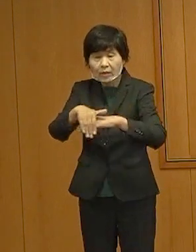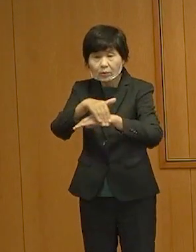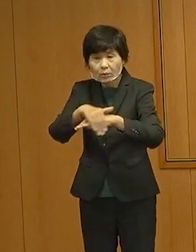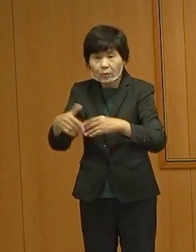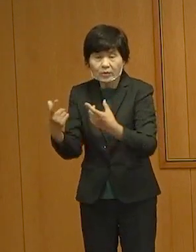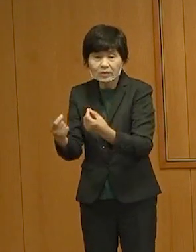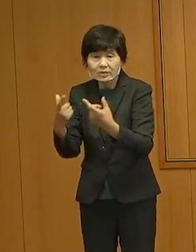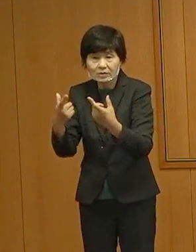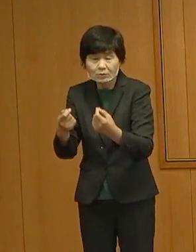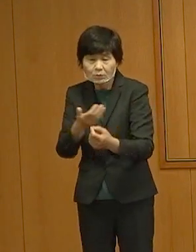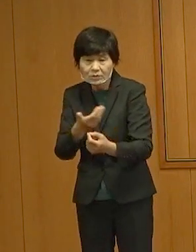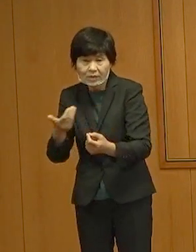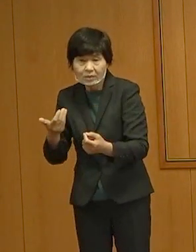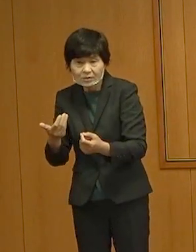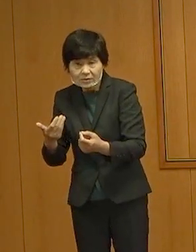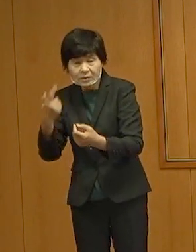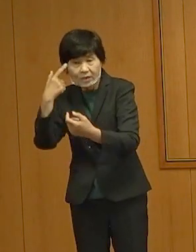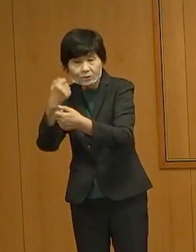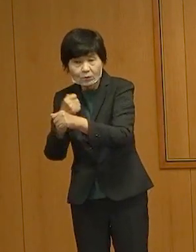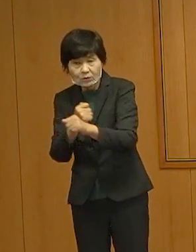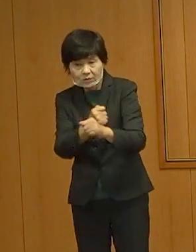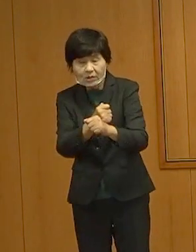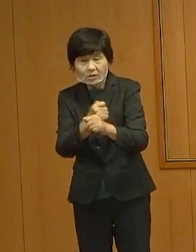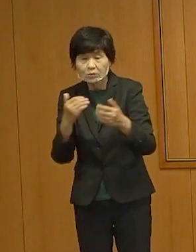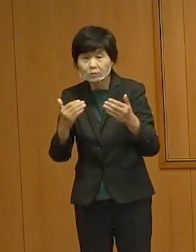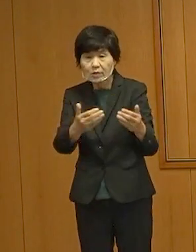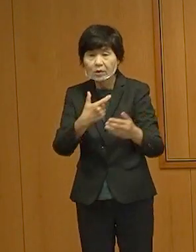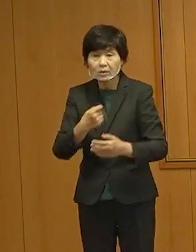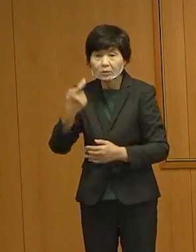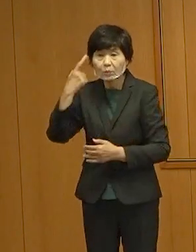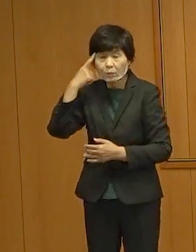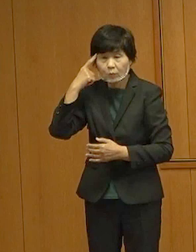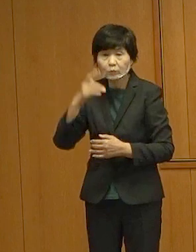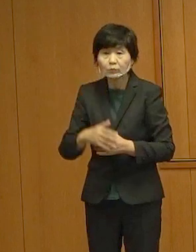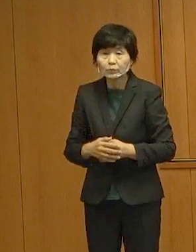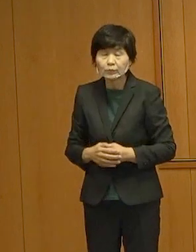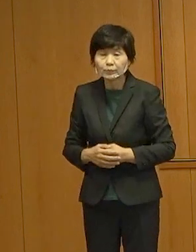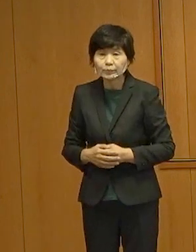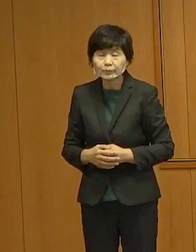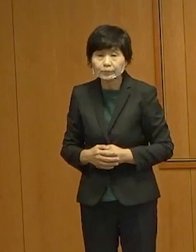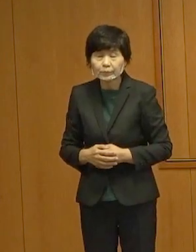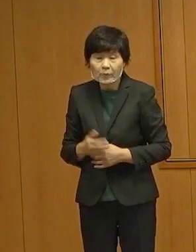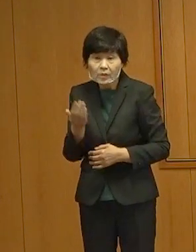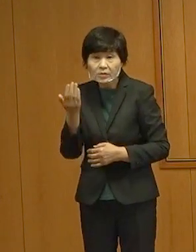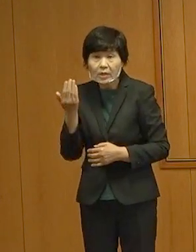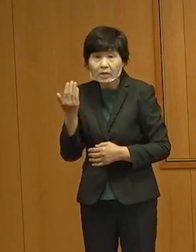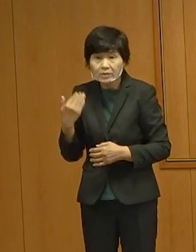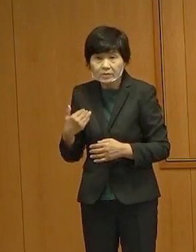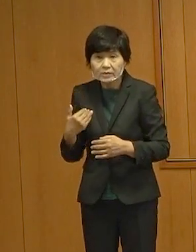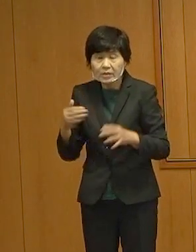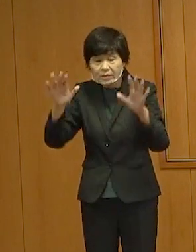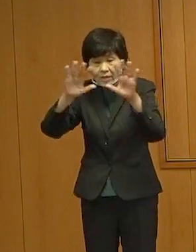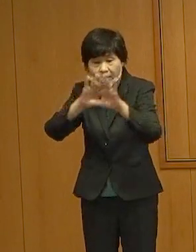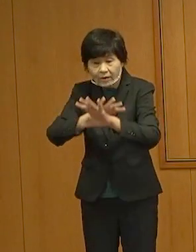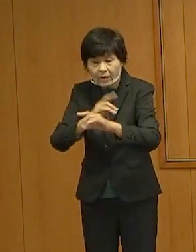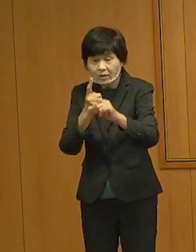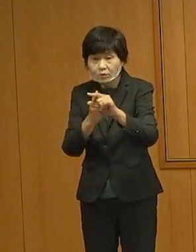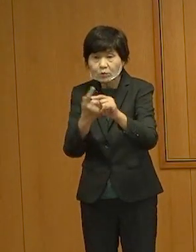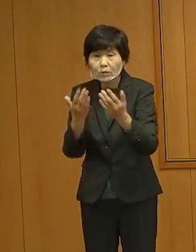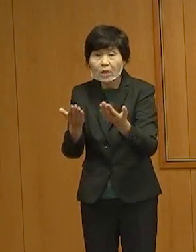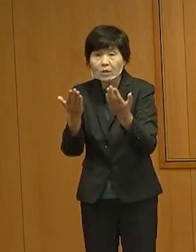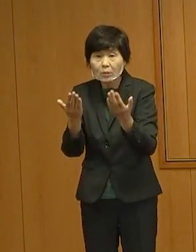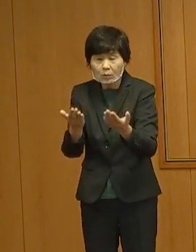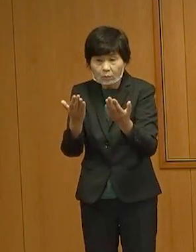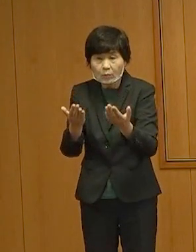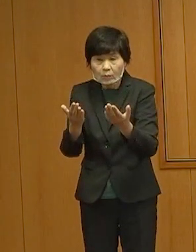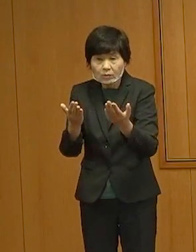討していこうというふうに思っておりますので、まあ、以前に夜間中学の勉強もいろいろなところでさ